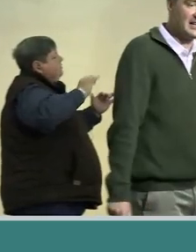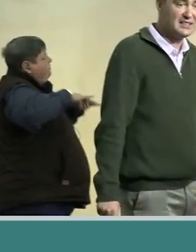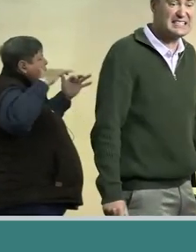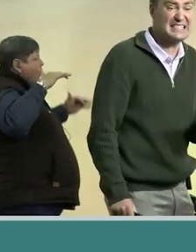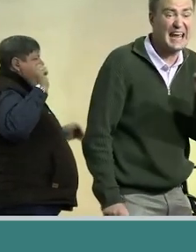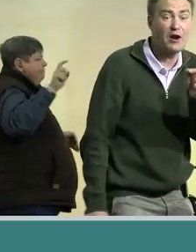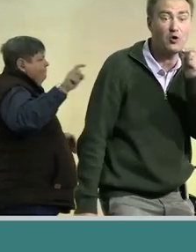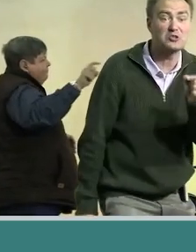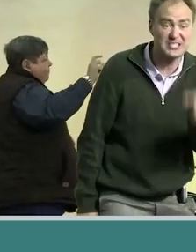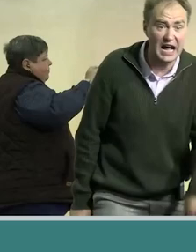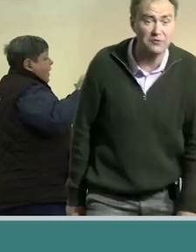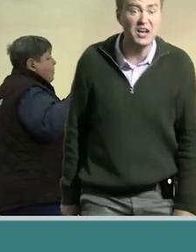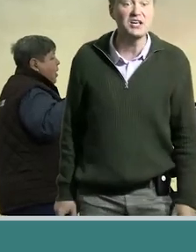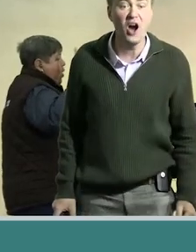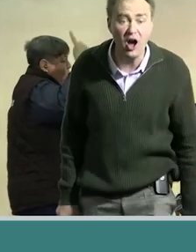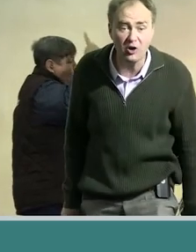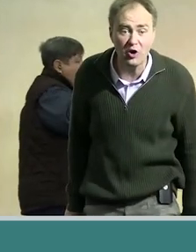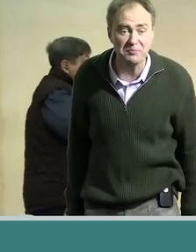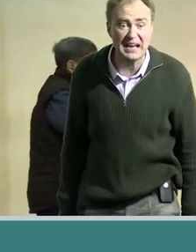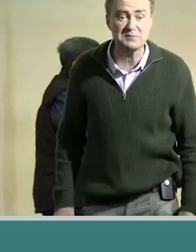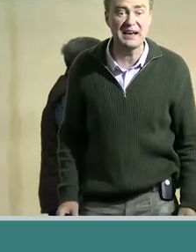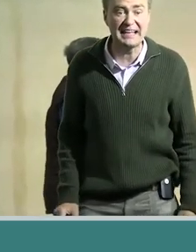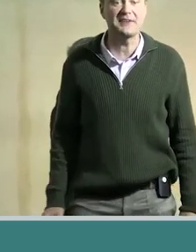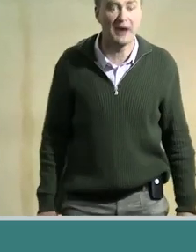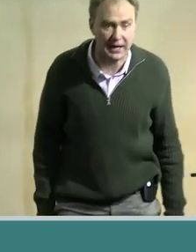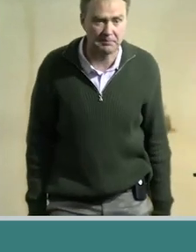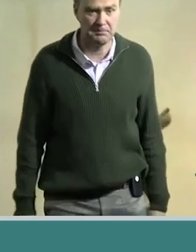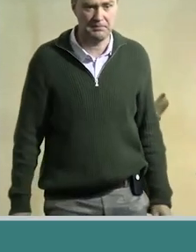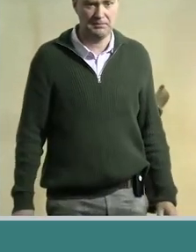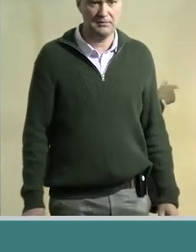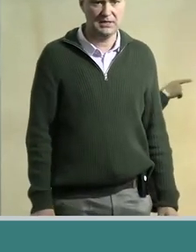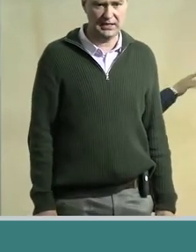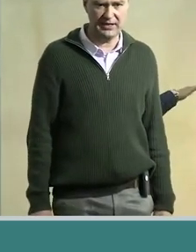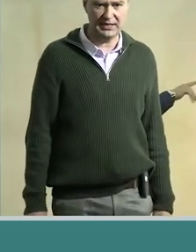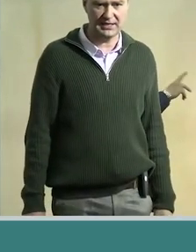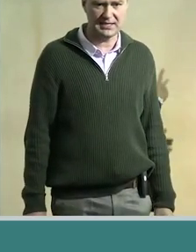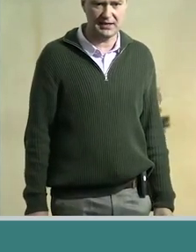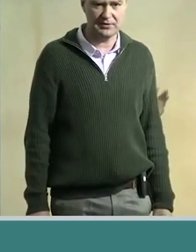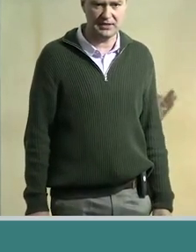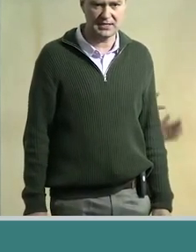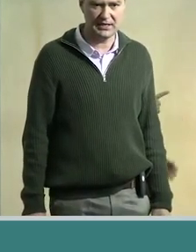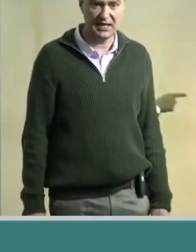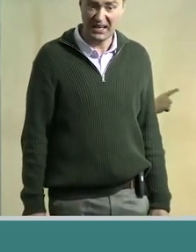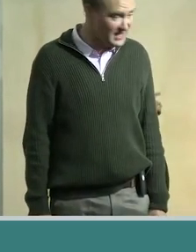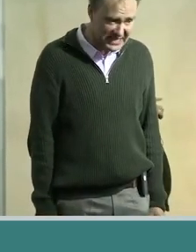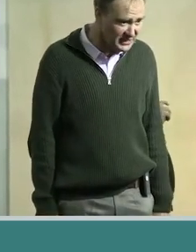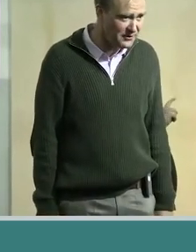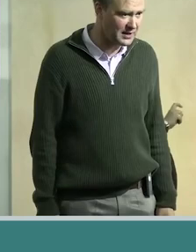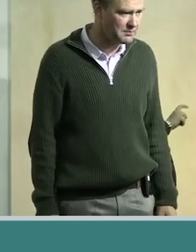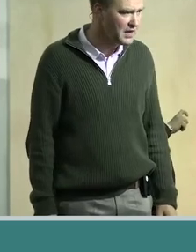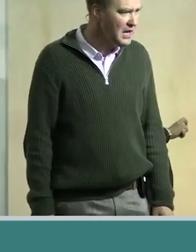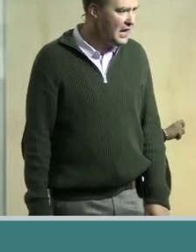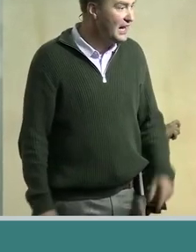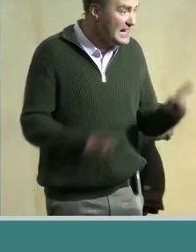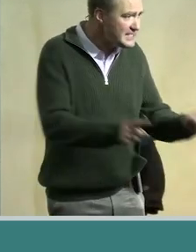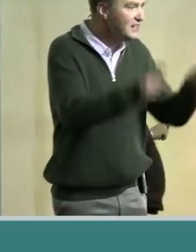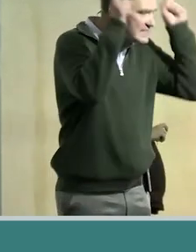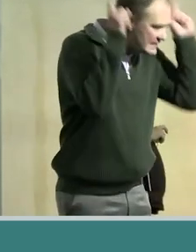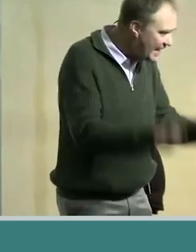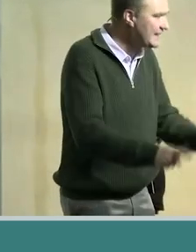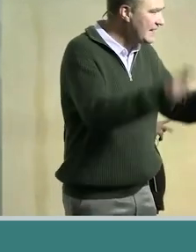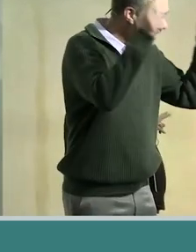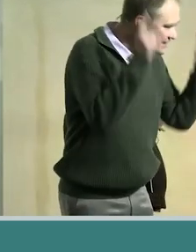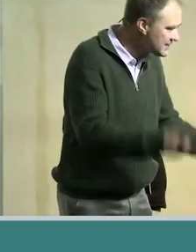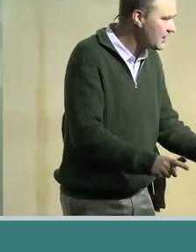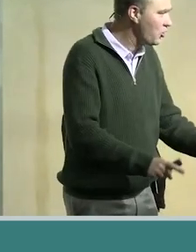eindelijk sê God self Jacob jy is maar net een worm jylle geweet die heren sê dit jylle is net een worm Israel